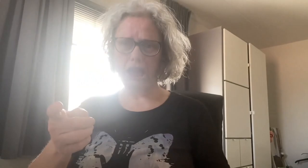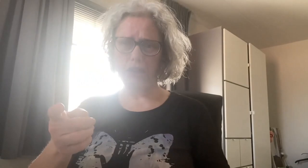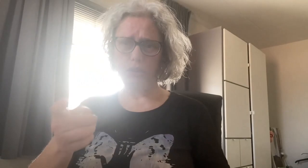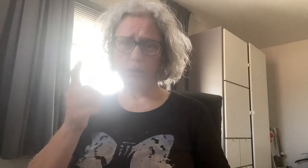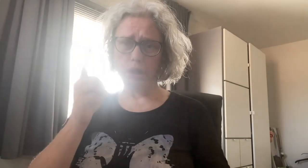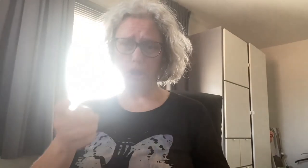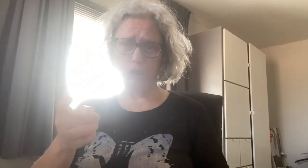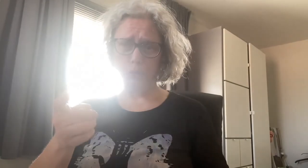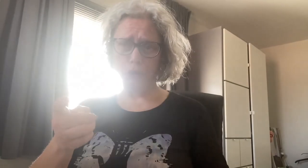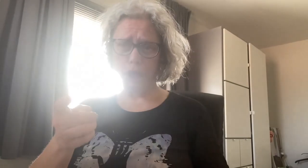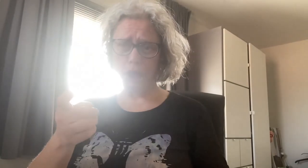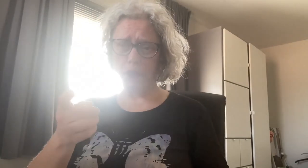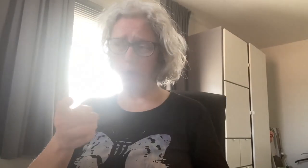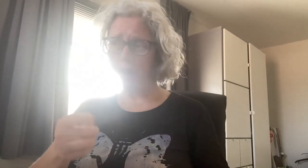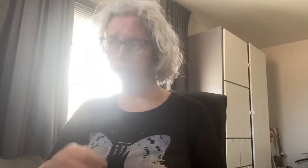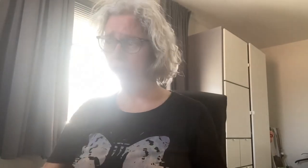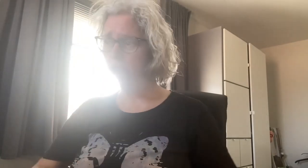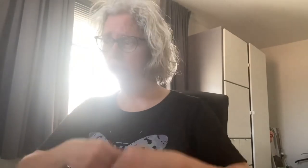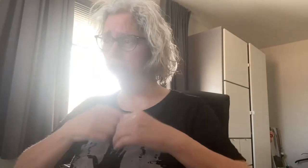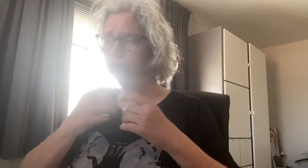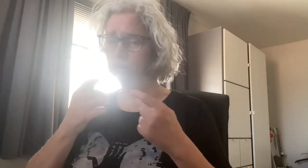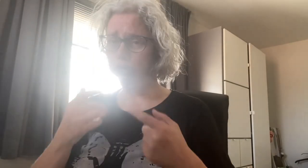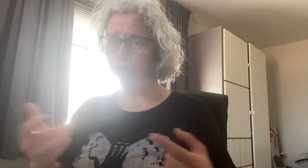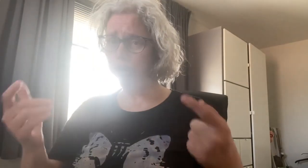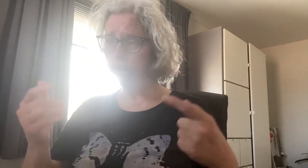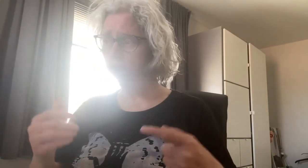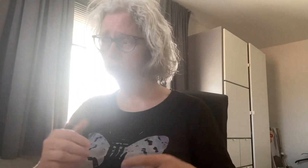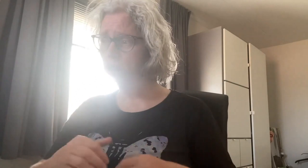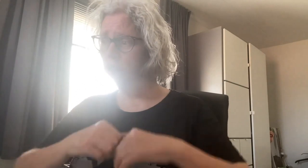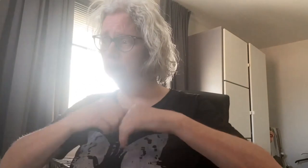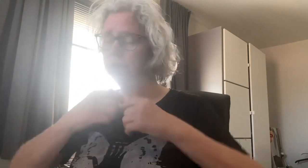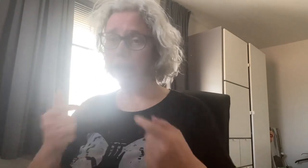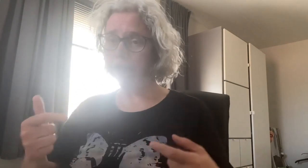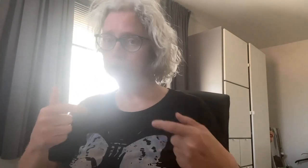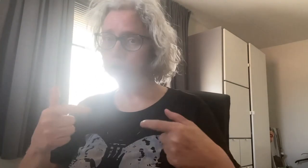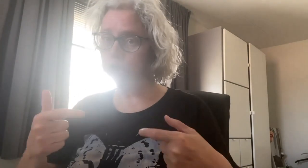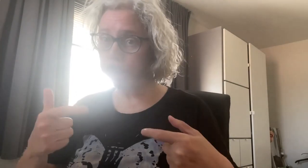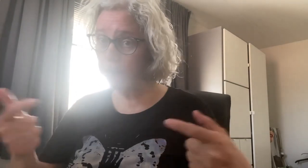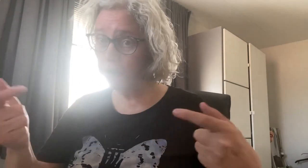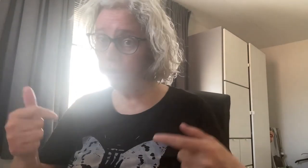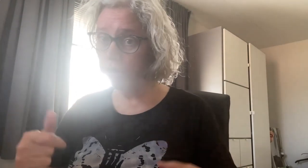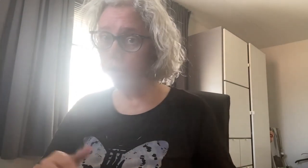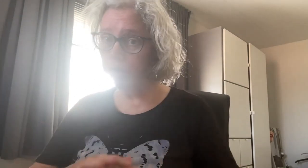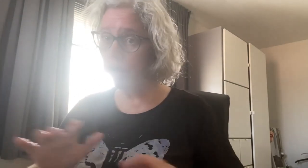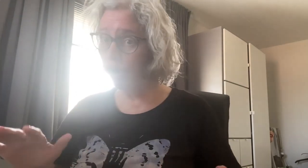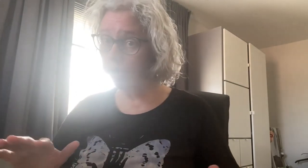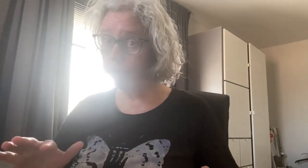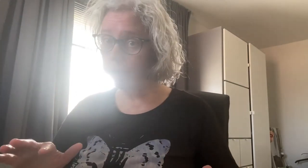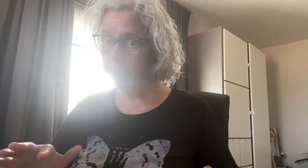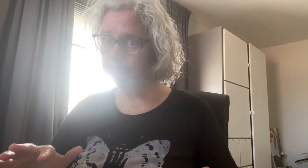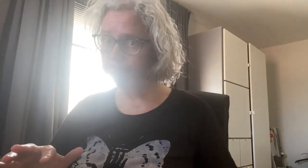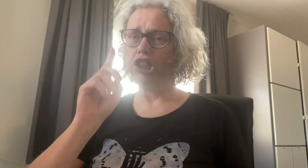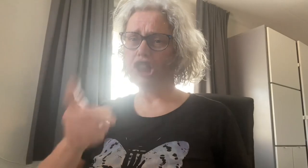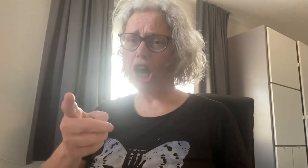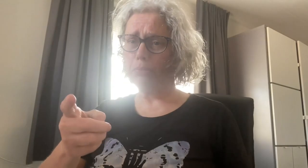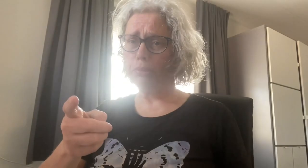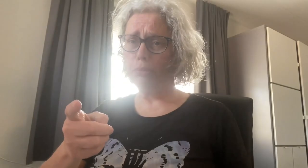you, you bullying ones. If you thought so, then you still don't know me. Stop